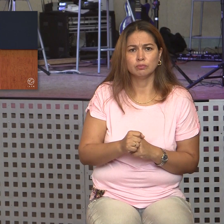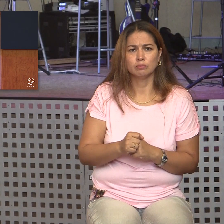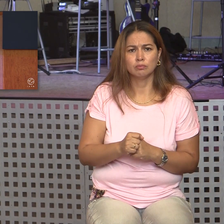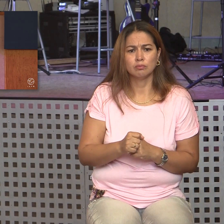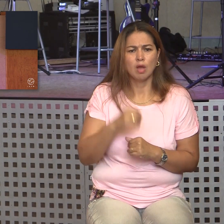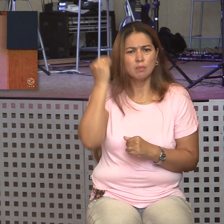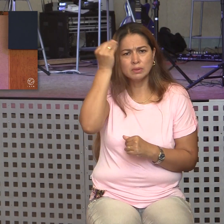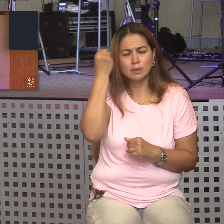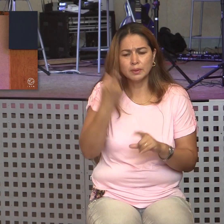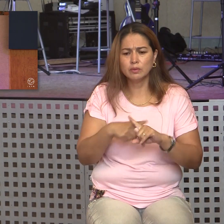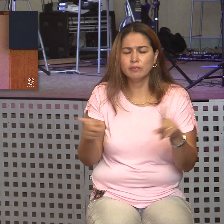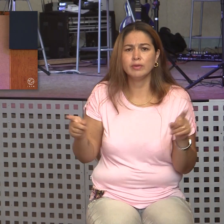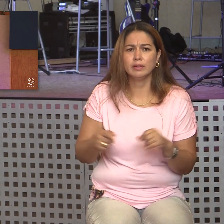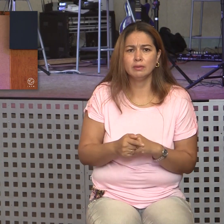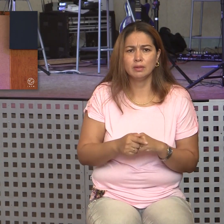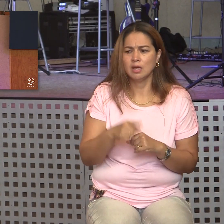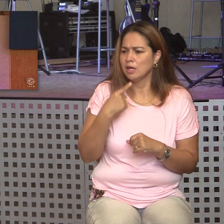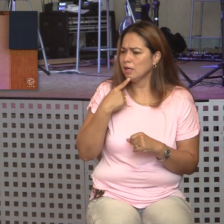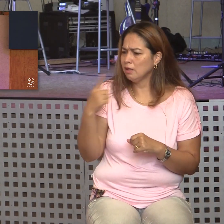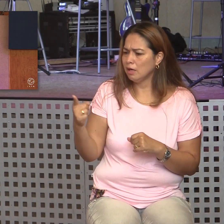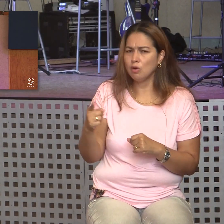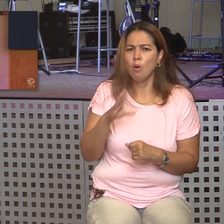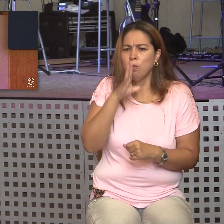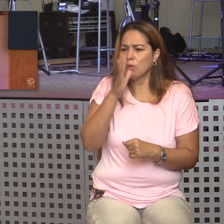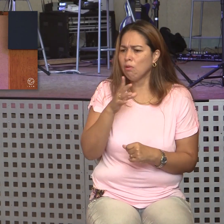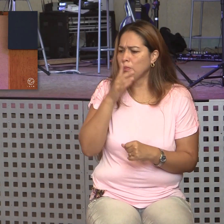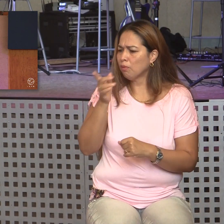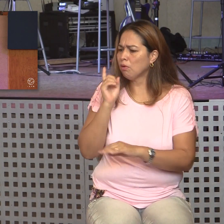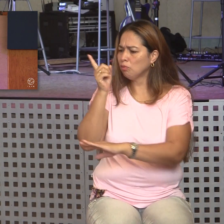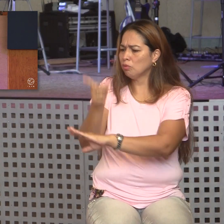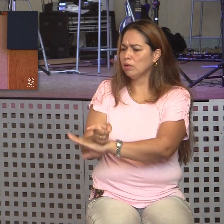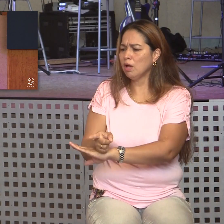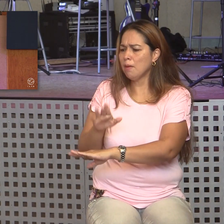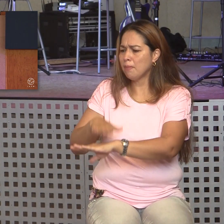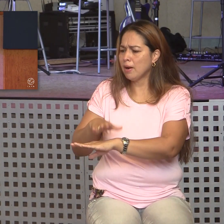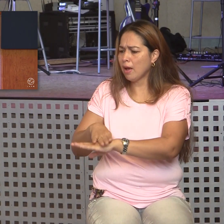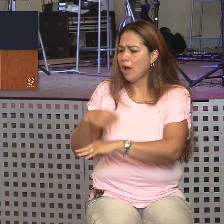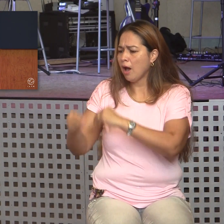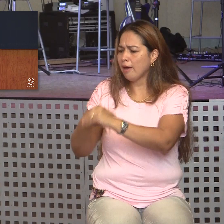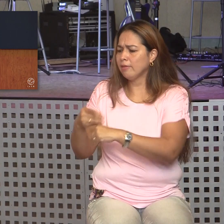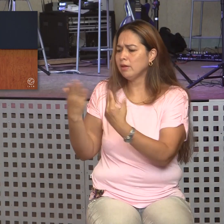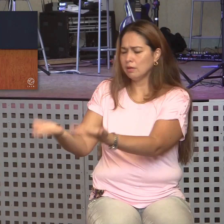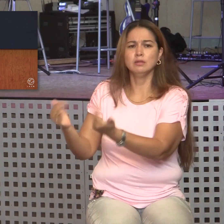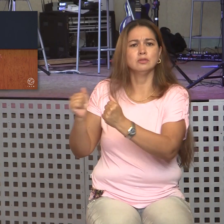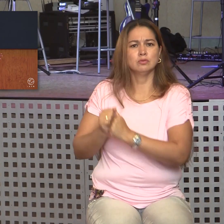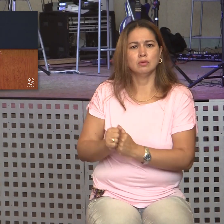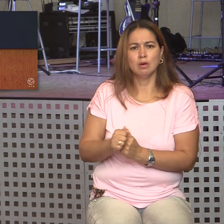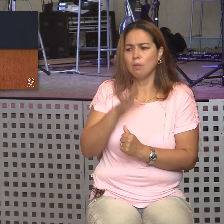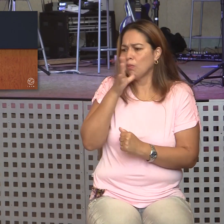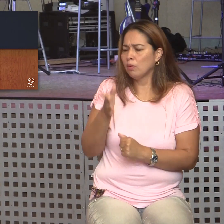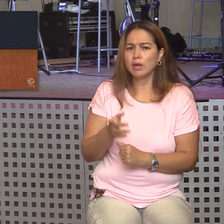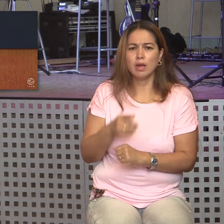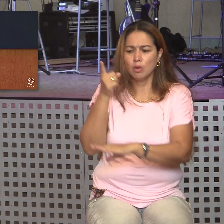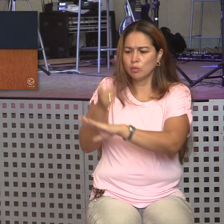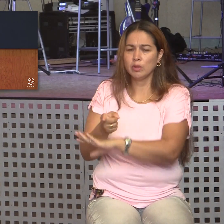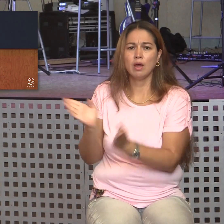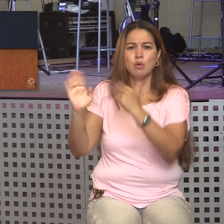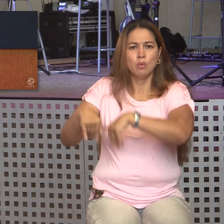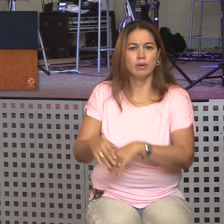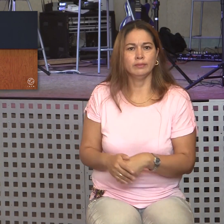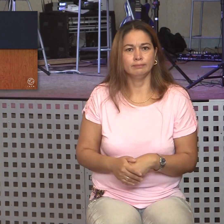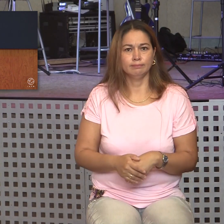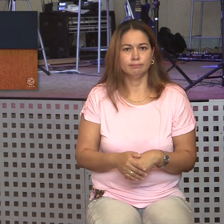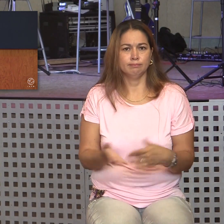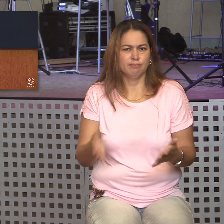meter dentro de esas premisas. Si no tienes autoridad, si no tienes un título,